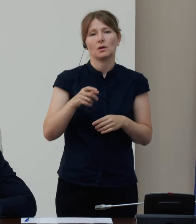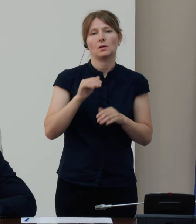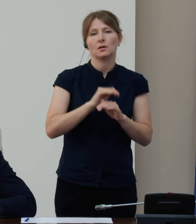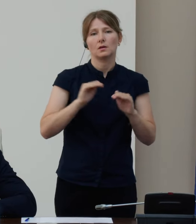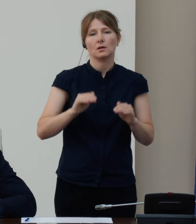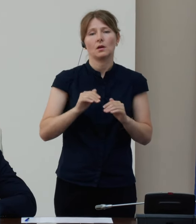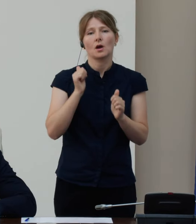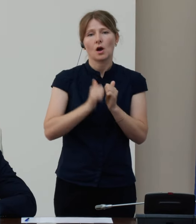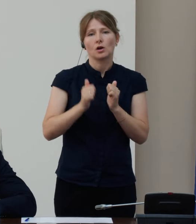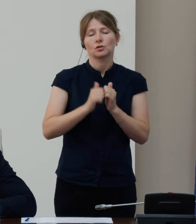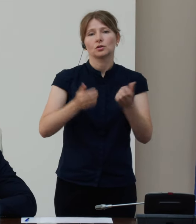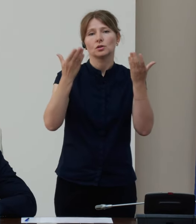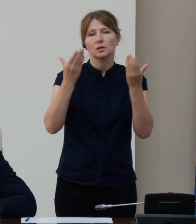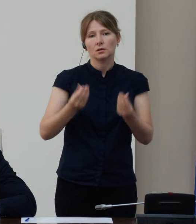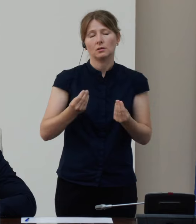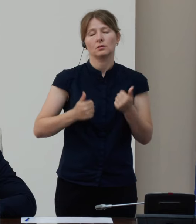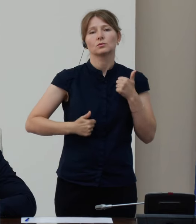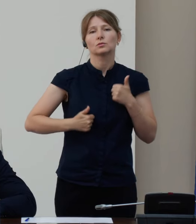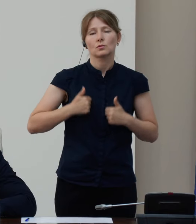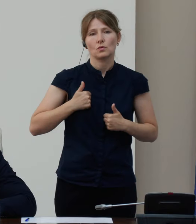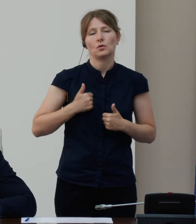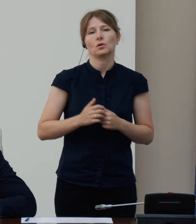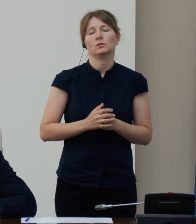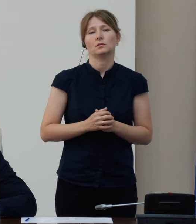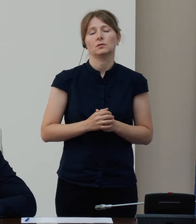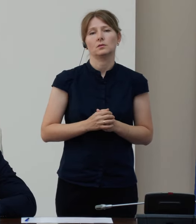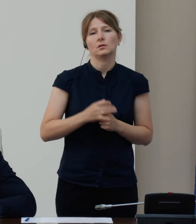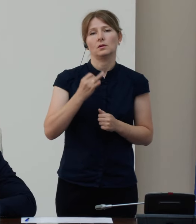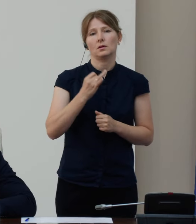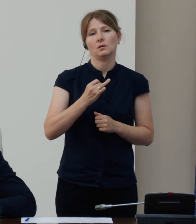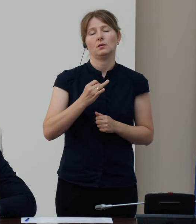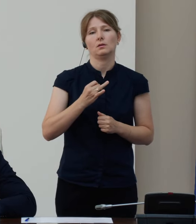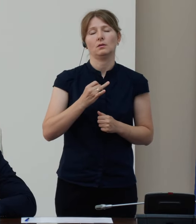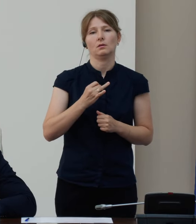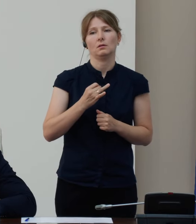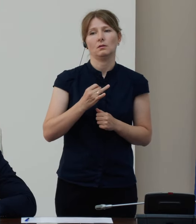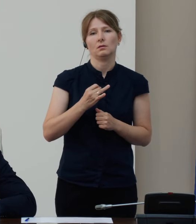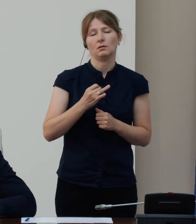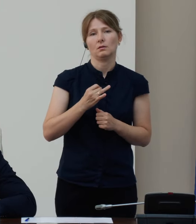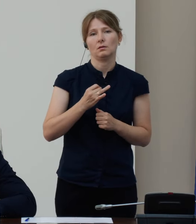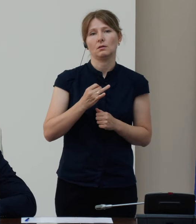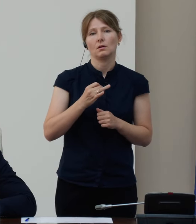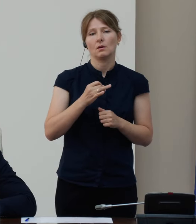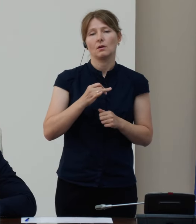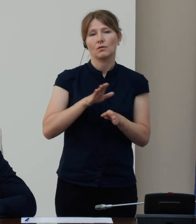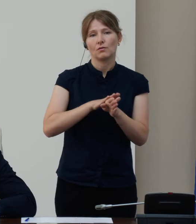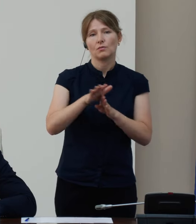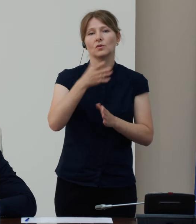în fiecare zi, cu demnitate, cu fruntea în sus, își fac o muncă